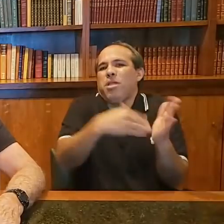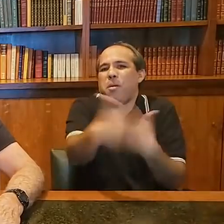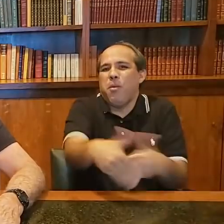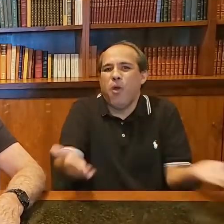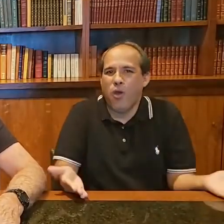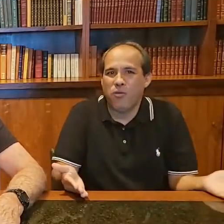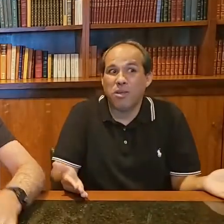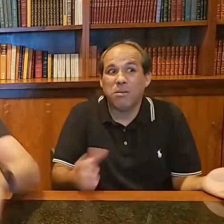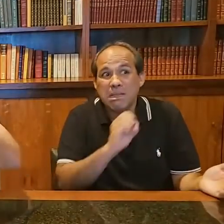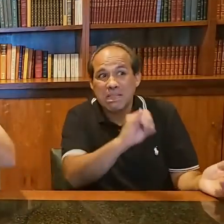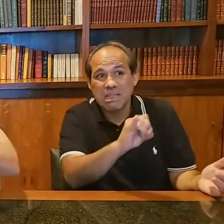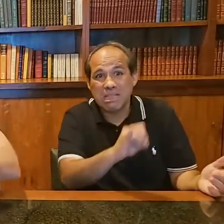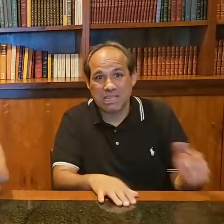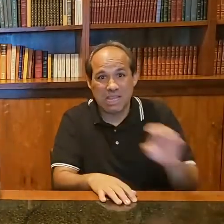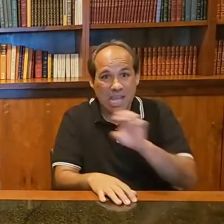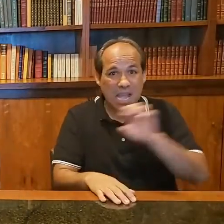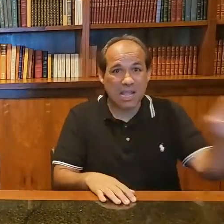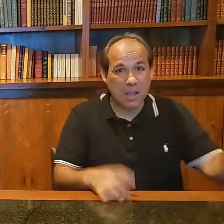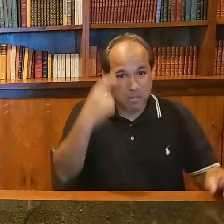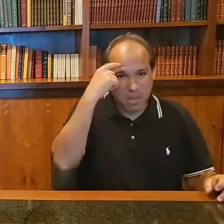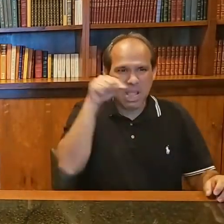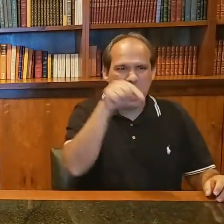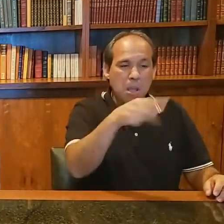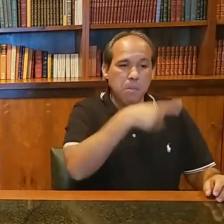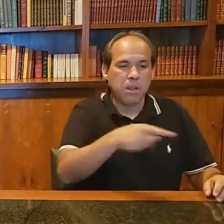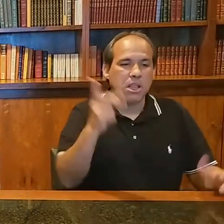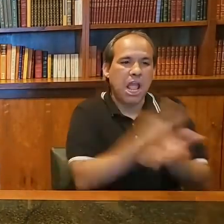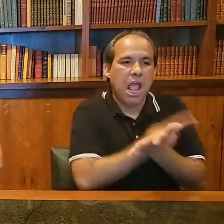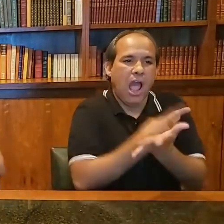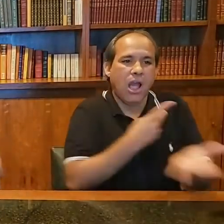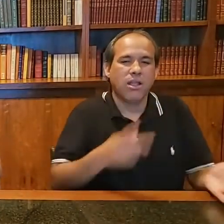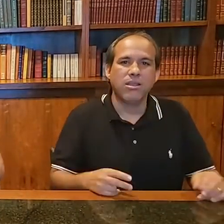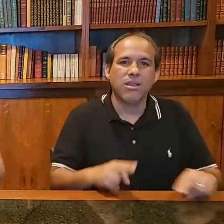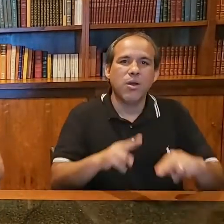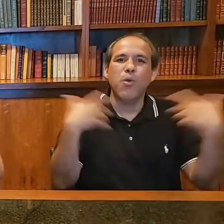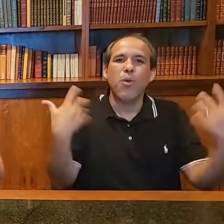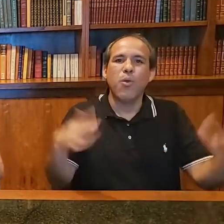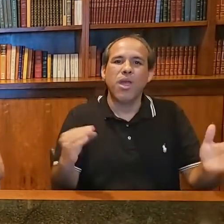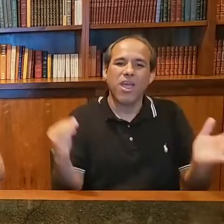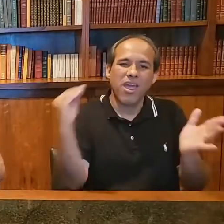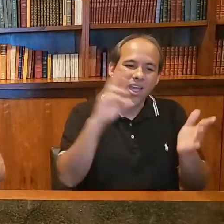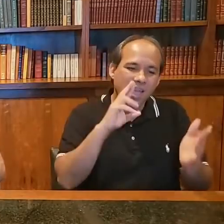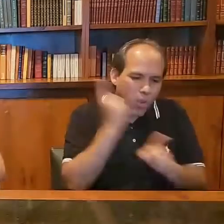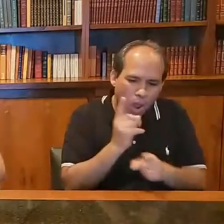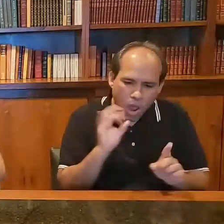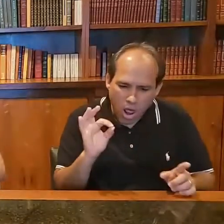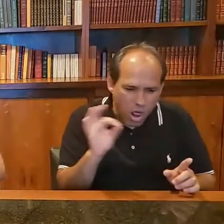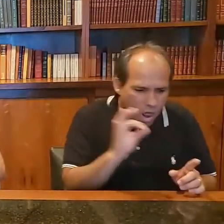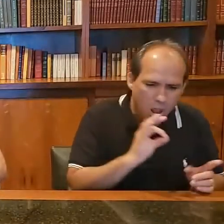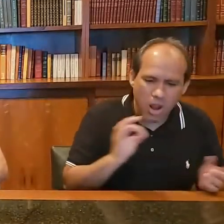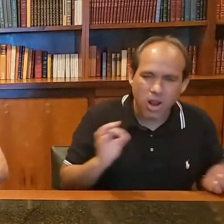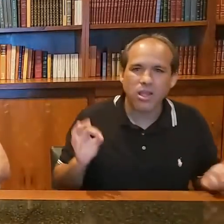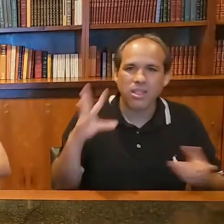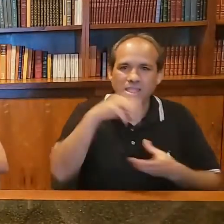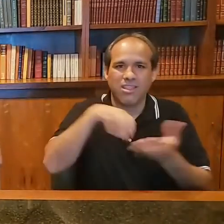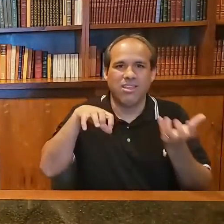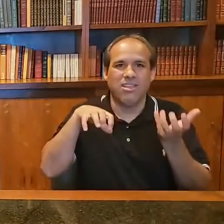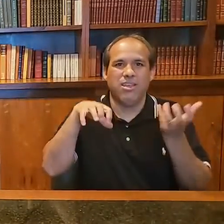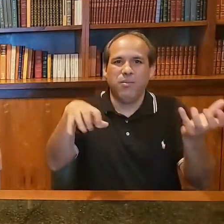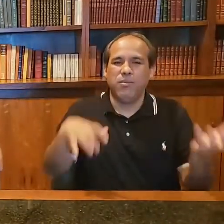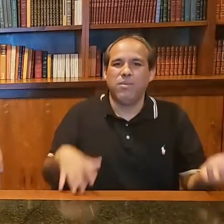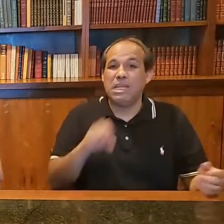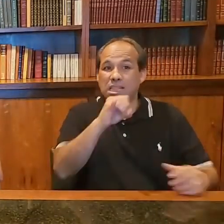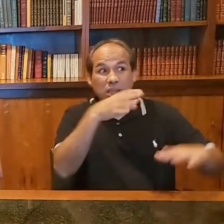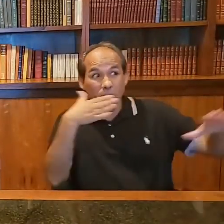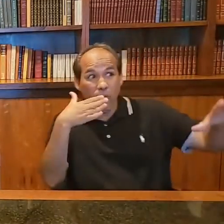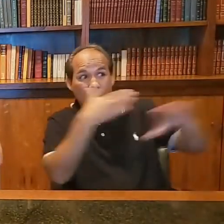gente que vai errar, vai achar. A esquerda vai achar que eu estou errado. Hein? Agora, você sabe por que você não acha mais essa resposta na Câmara? Olha só, se você for na